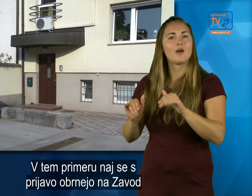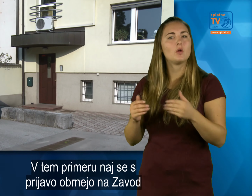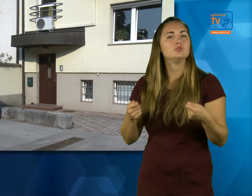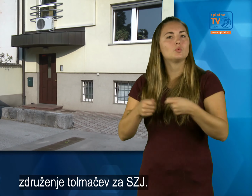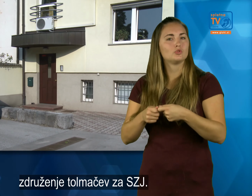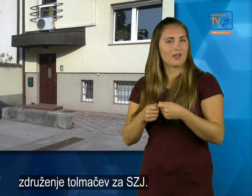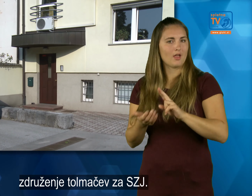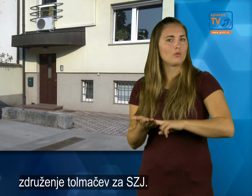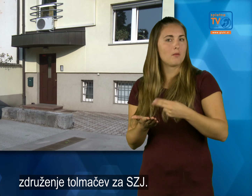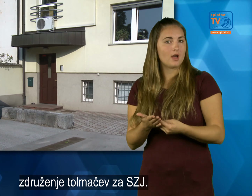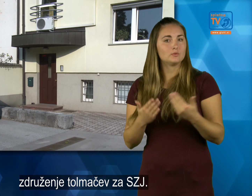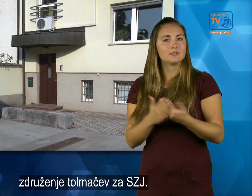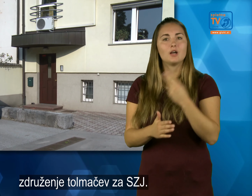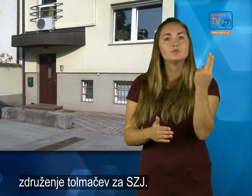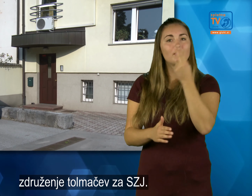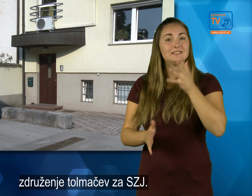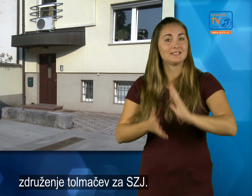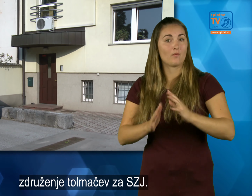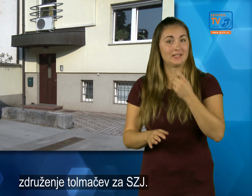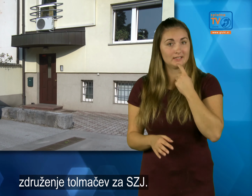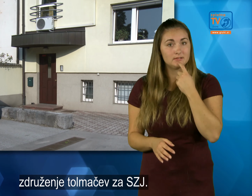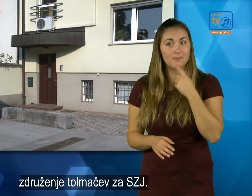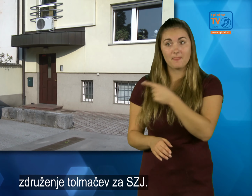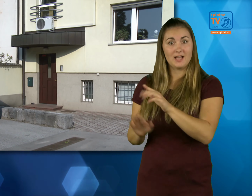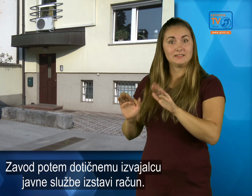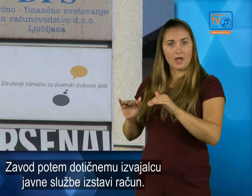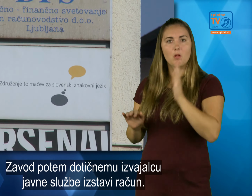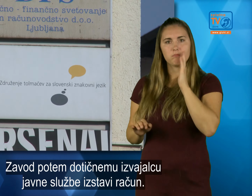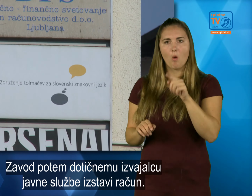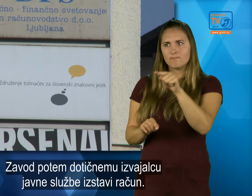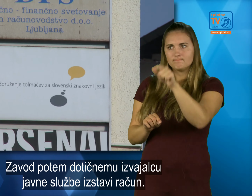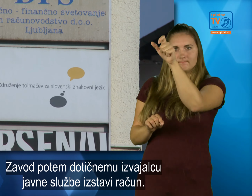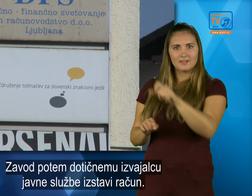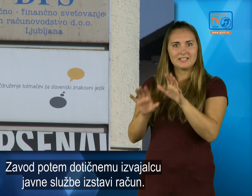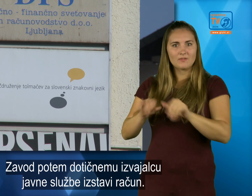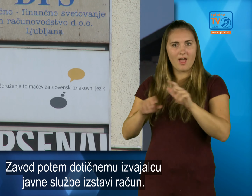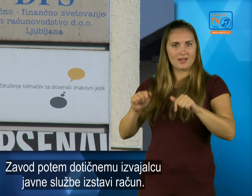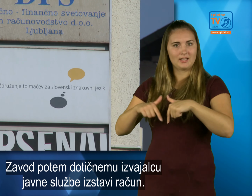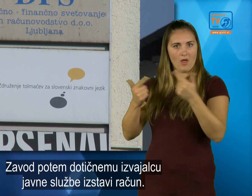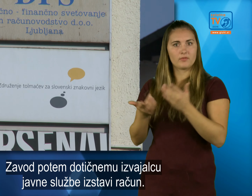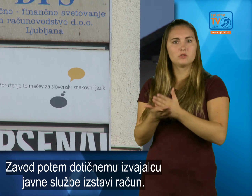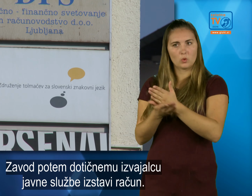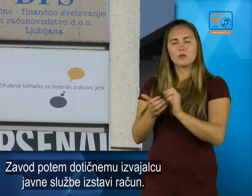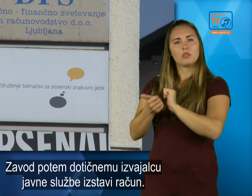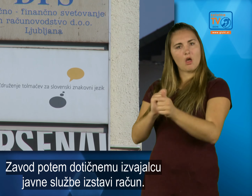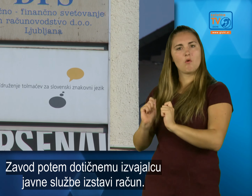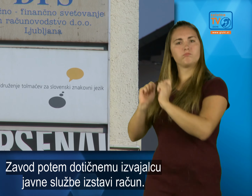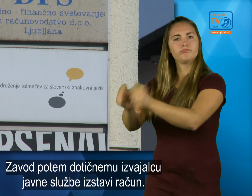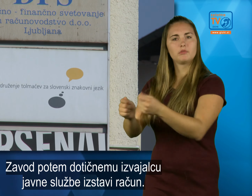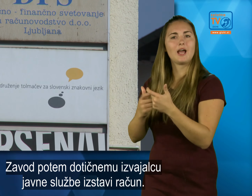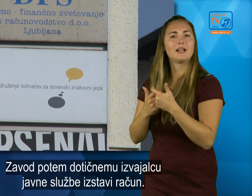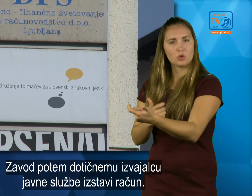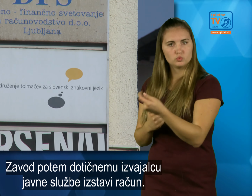na Zavod Združenje tolmačev za slovenski znakovni jezik. Zavod potem dotičnemu izvajalcu javne